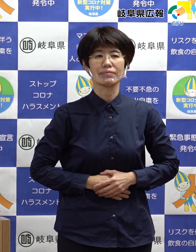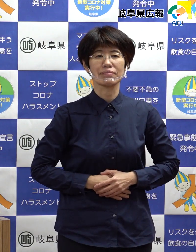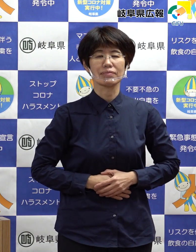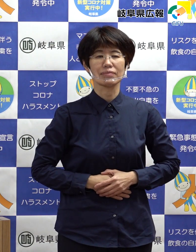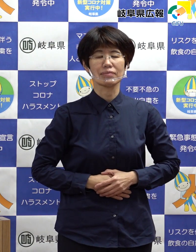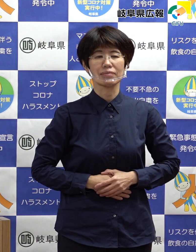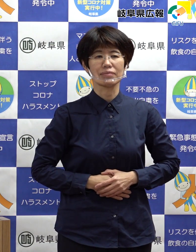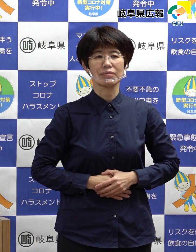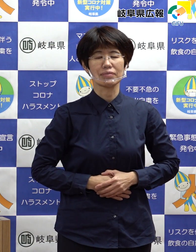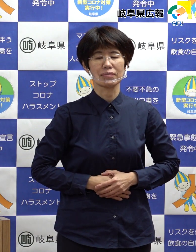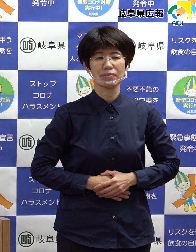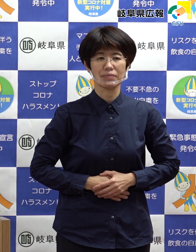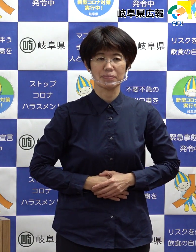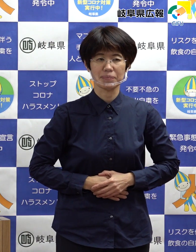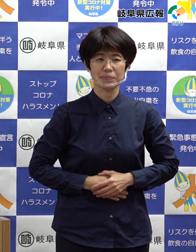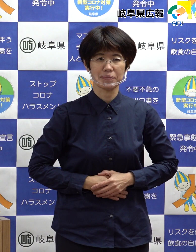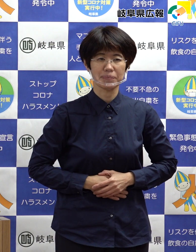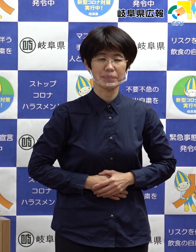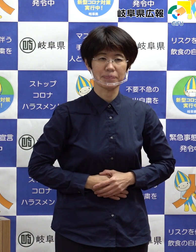なんて言いますか、